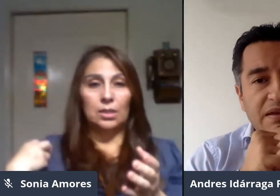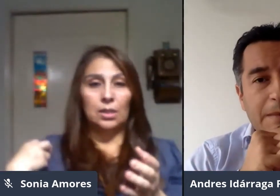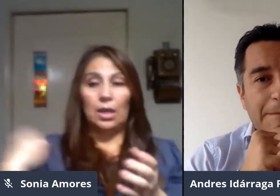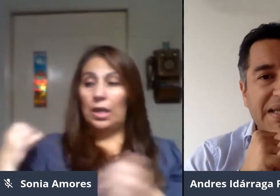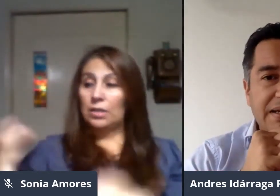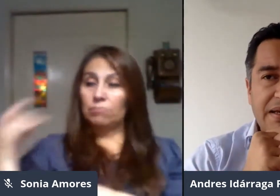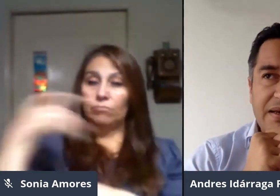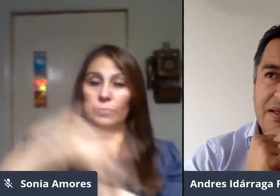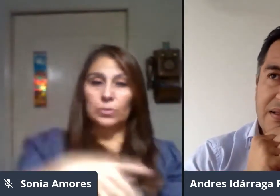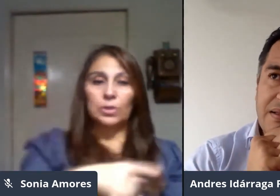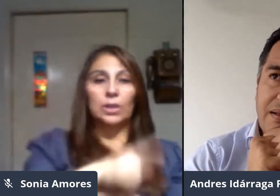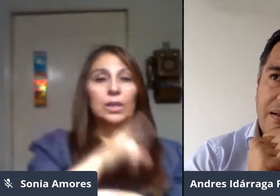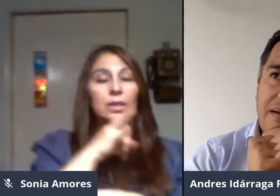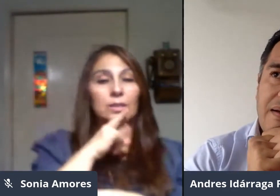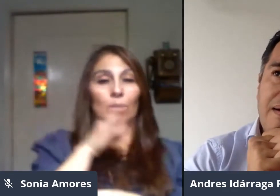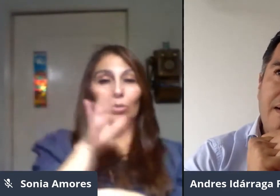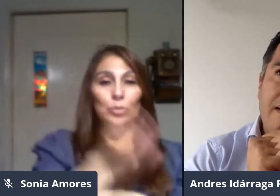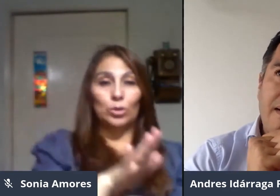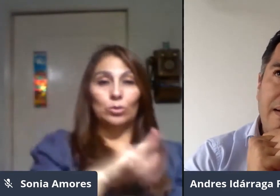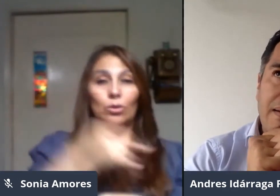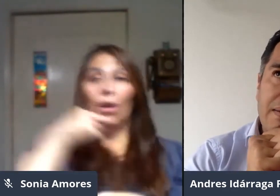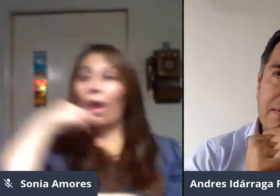norteamericana, pese a que